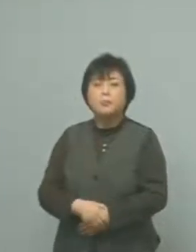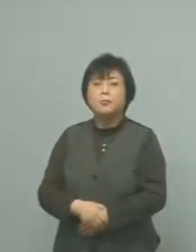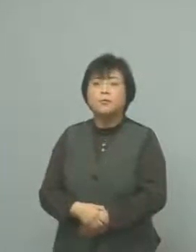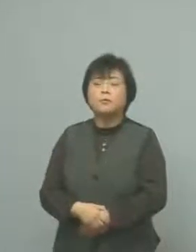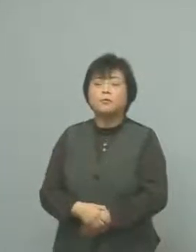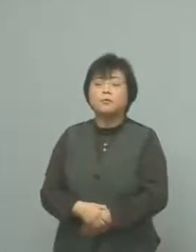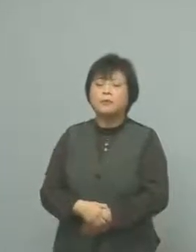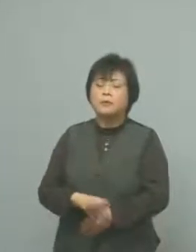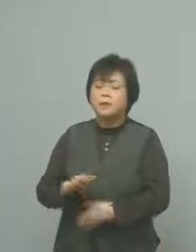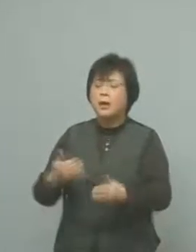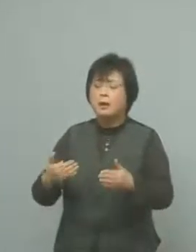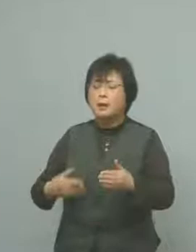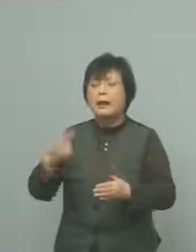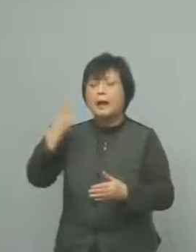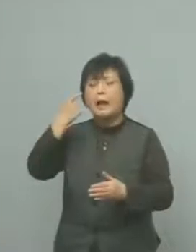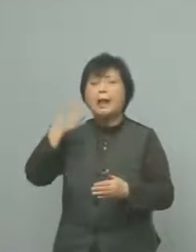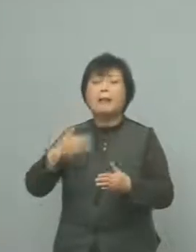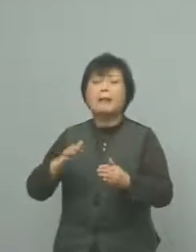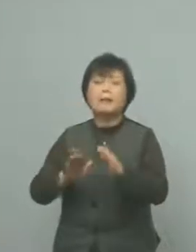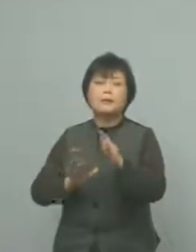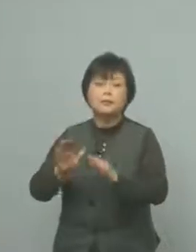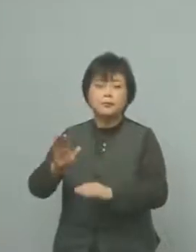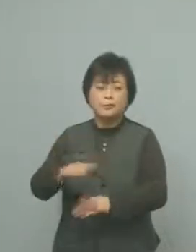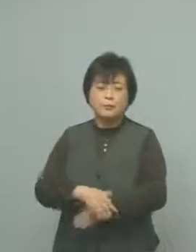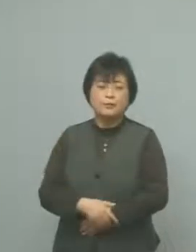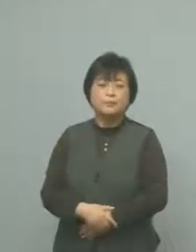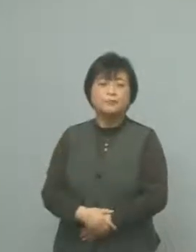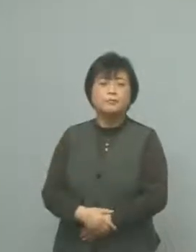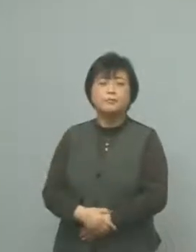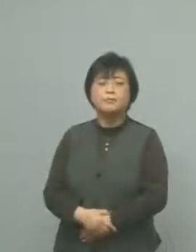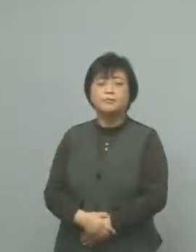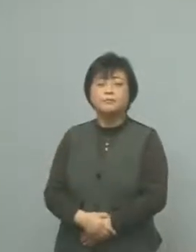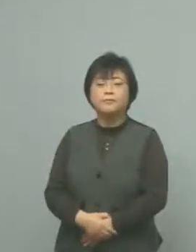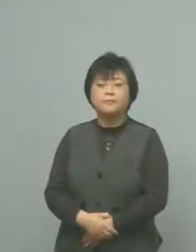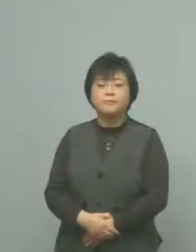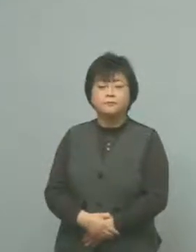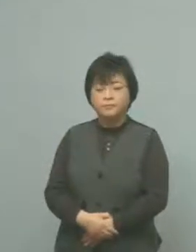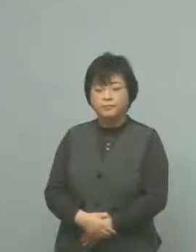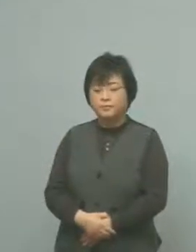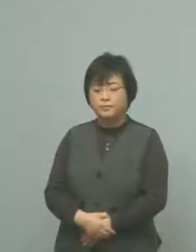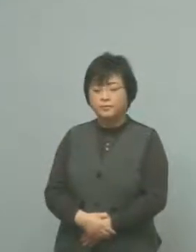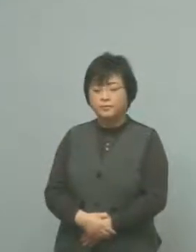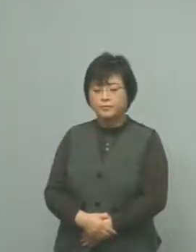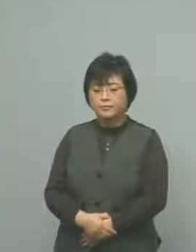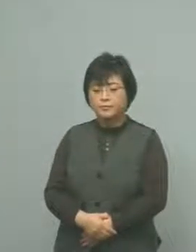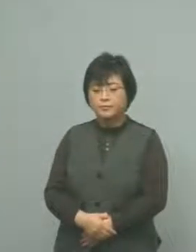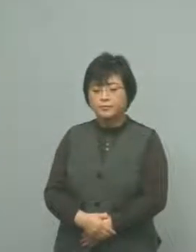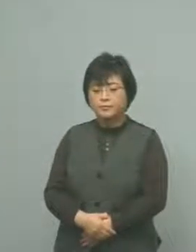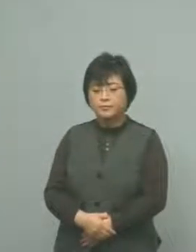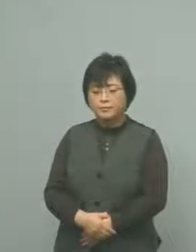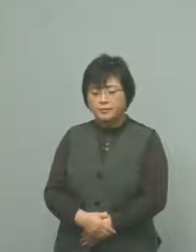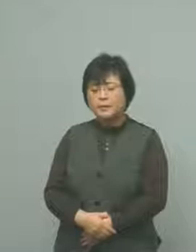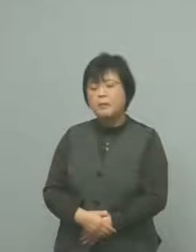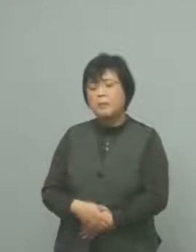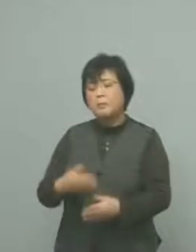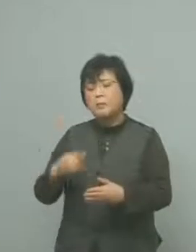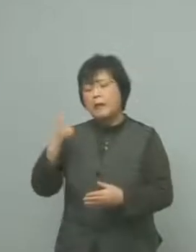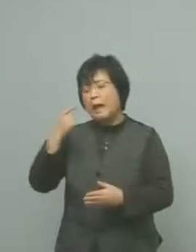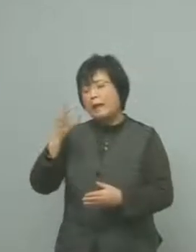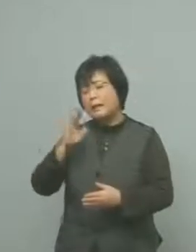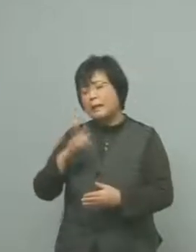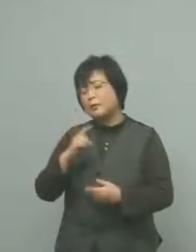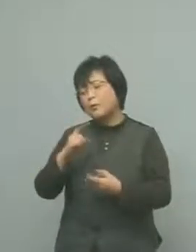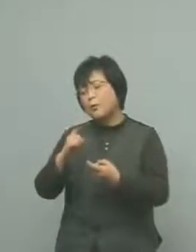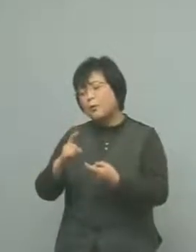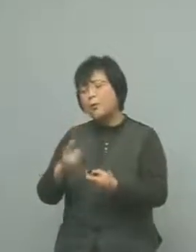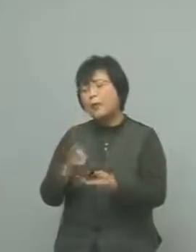っと今はまだ考えていないという、そういう、まあ、その一言でちょっと